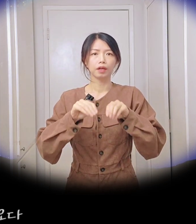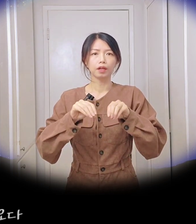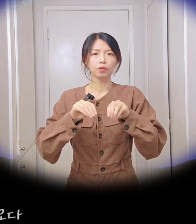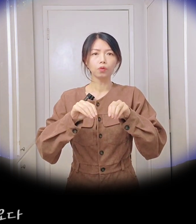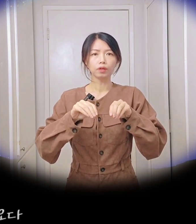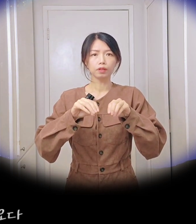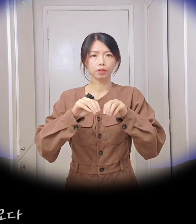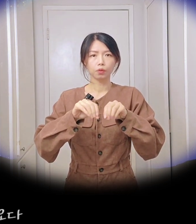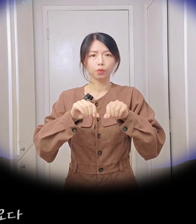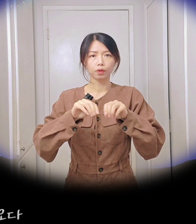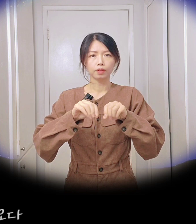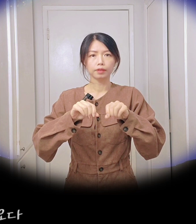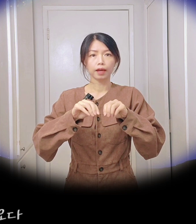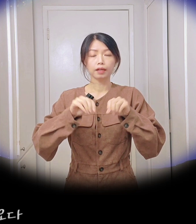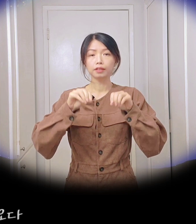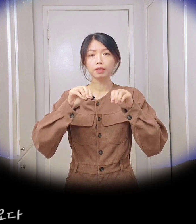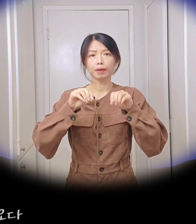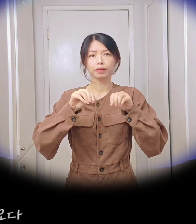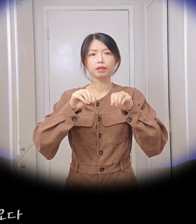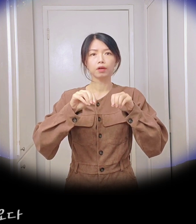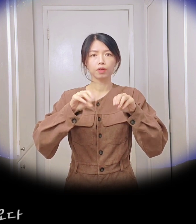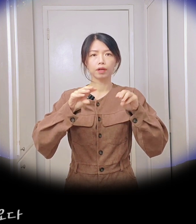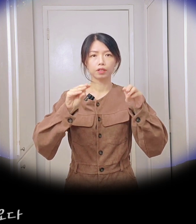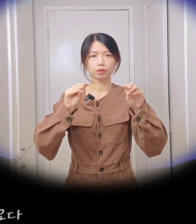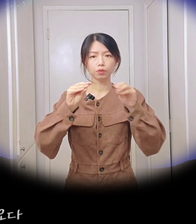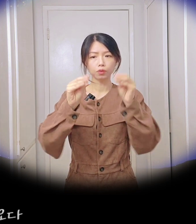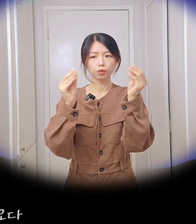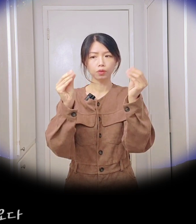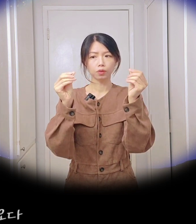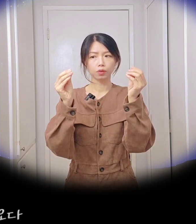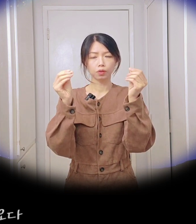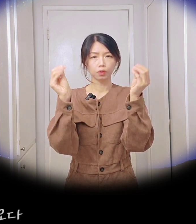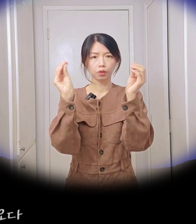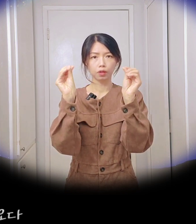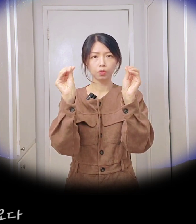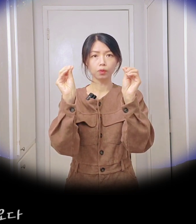대수어는 손끝으로 내가 흙을 만진다고 생각하시고